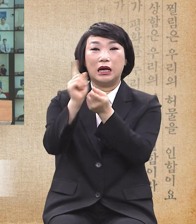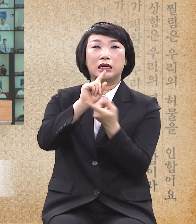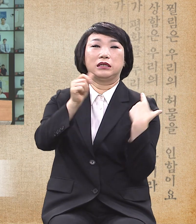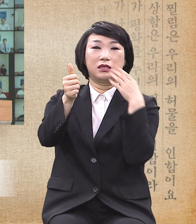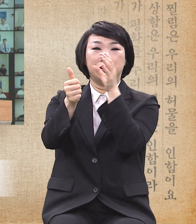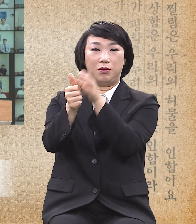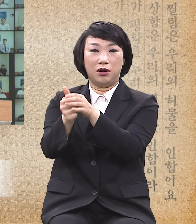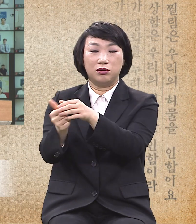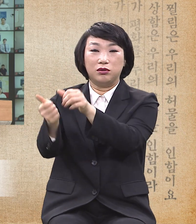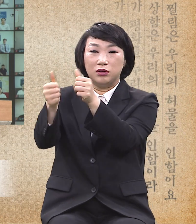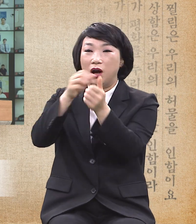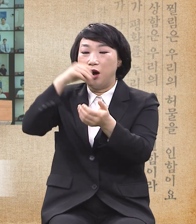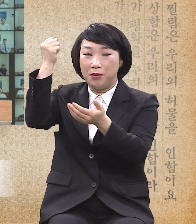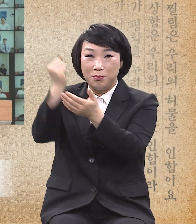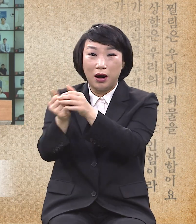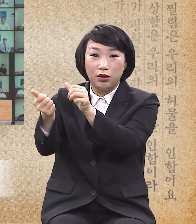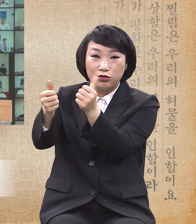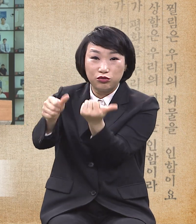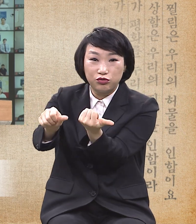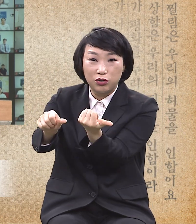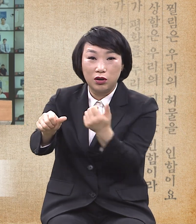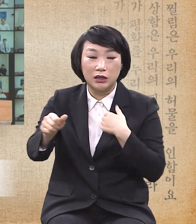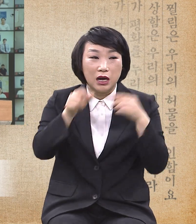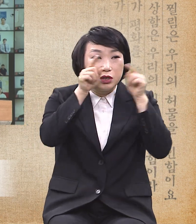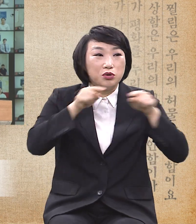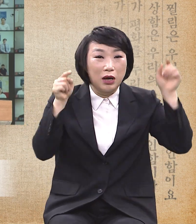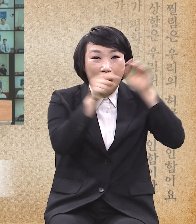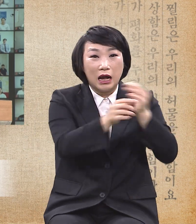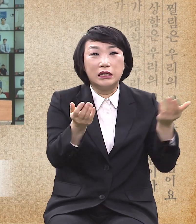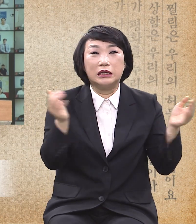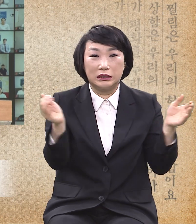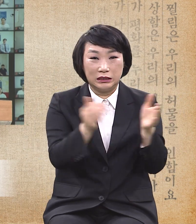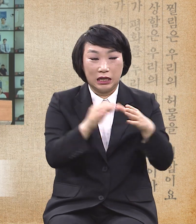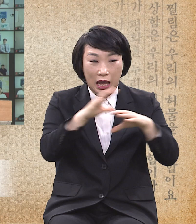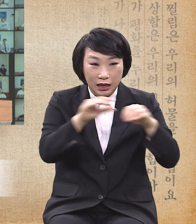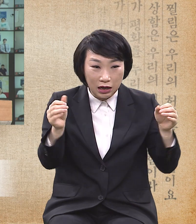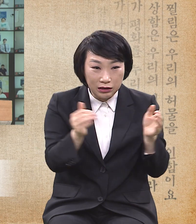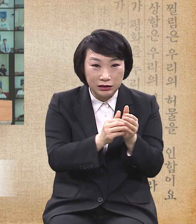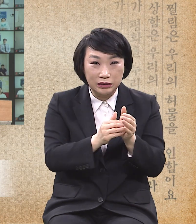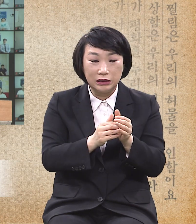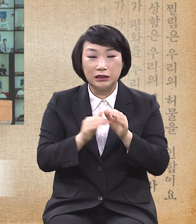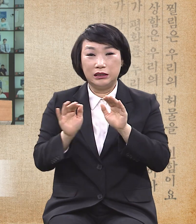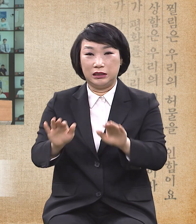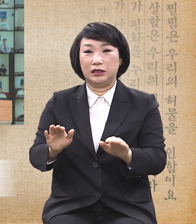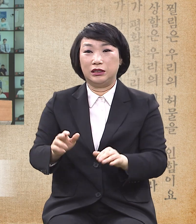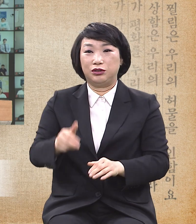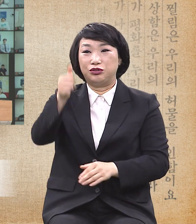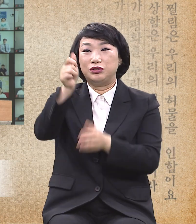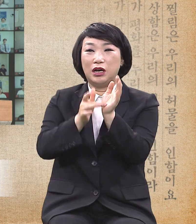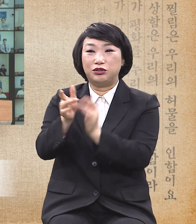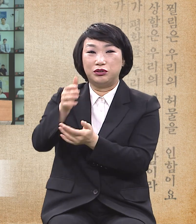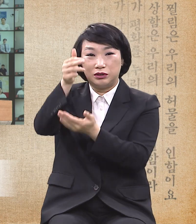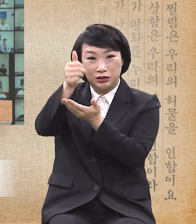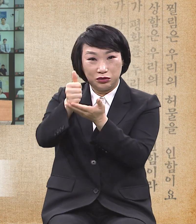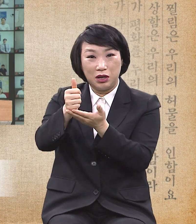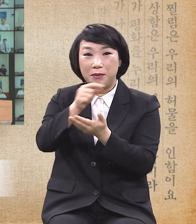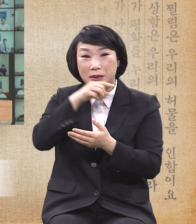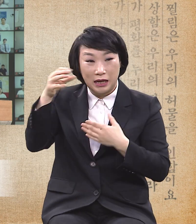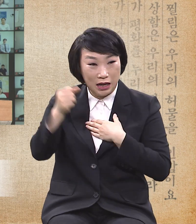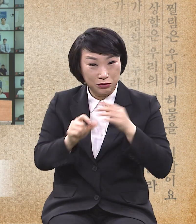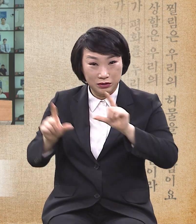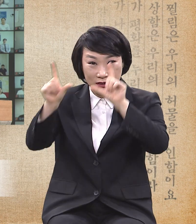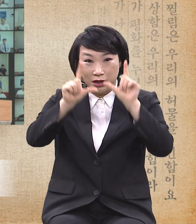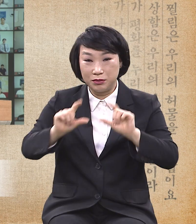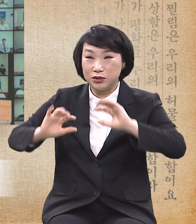짊어지고 죽으셔서 우리 지옥의 신세를 면하고 그 예수의 피로 살며